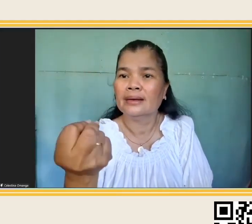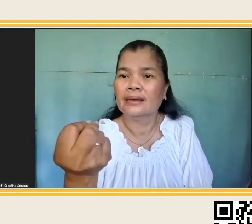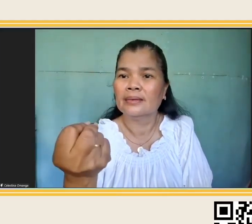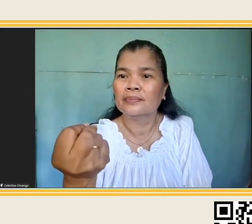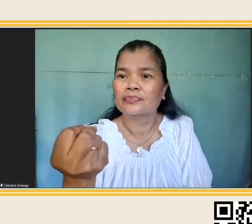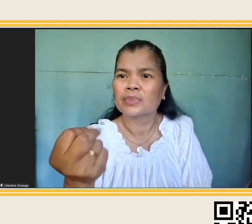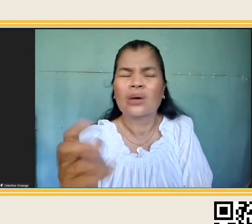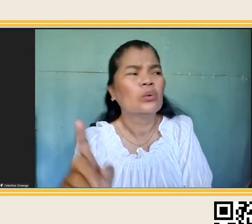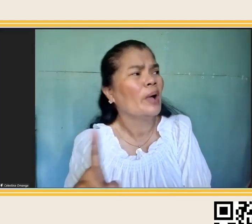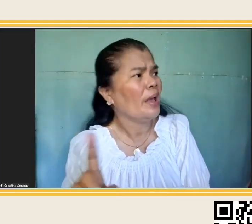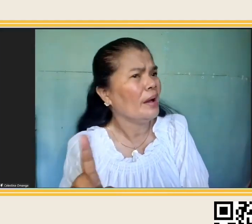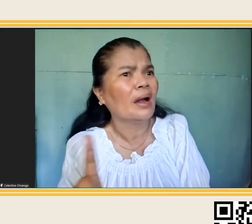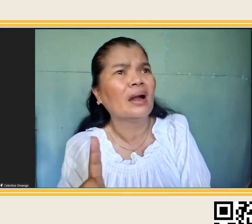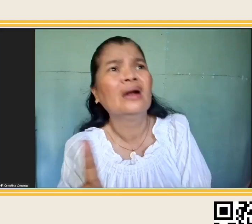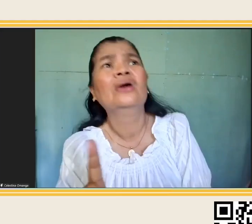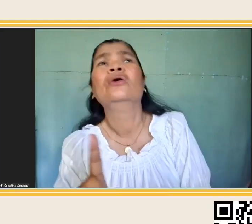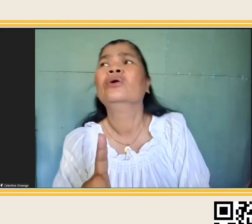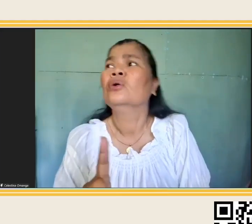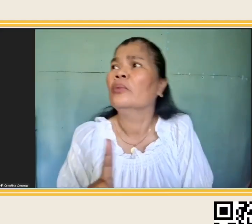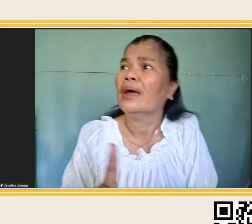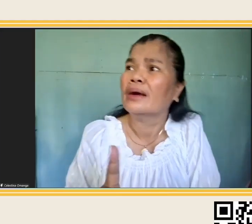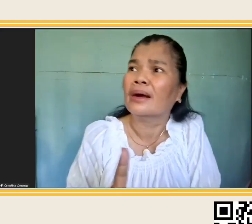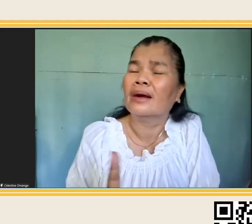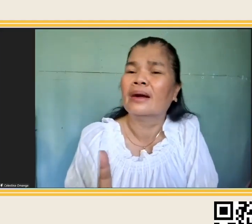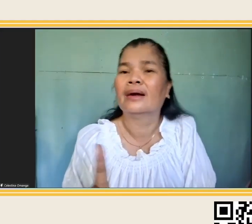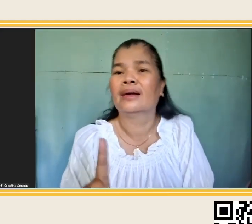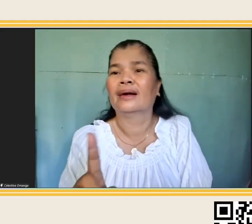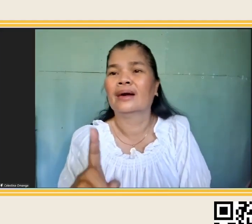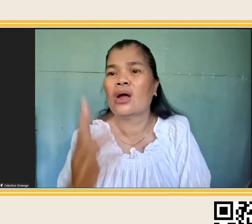when, where,